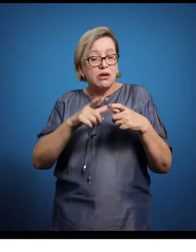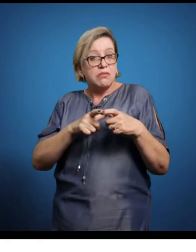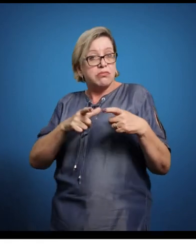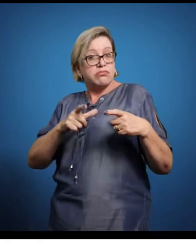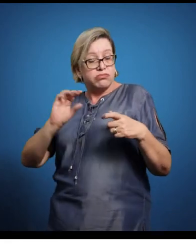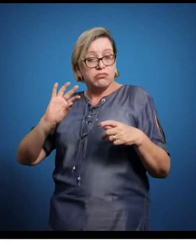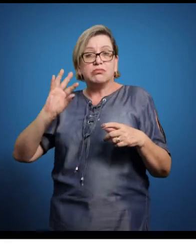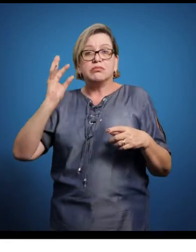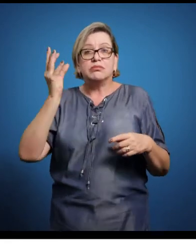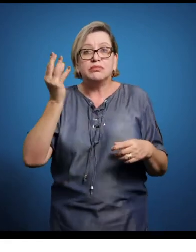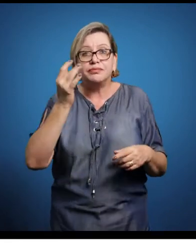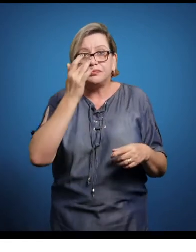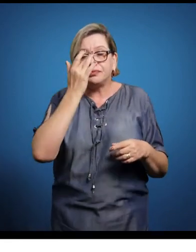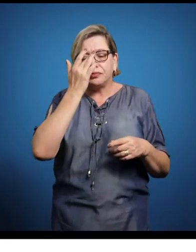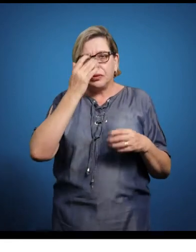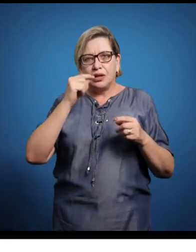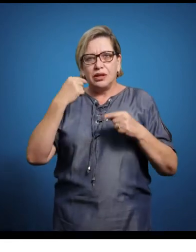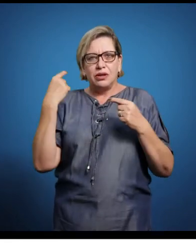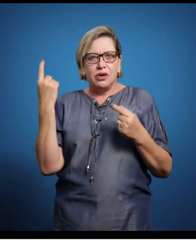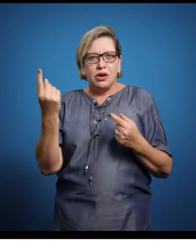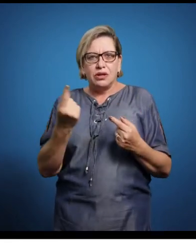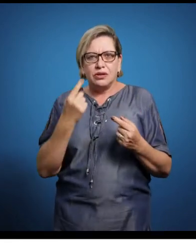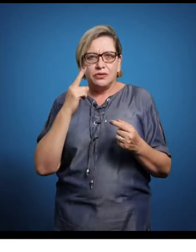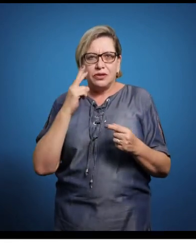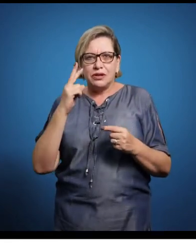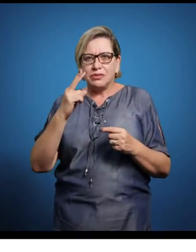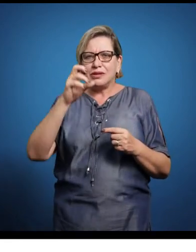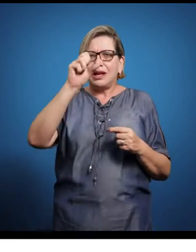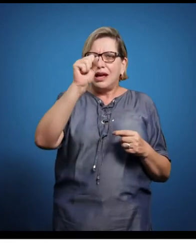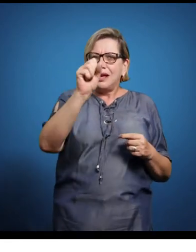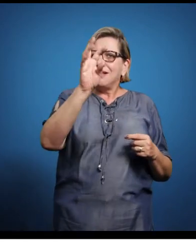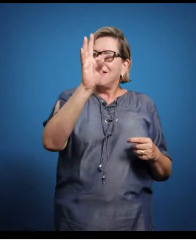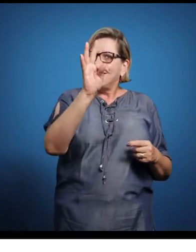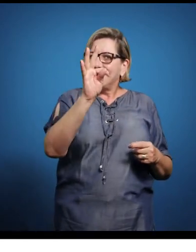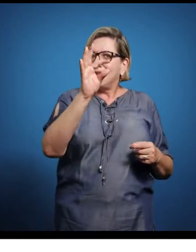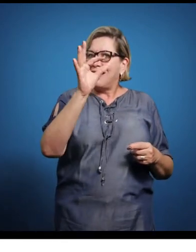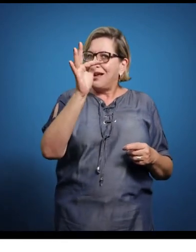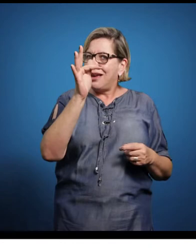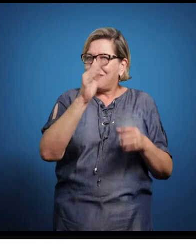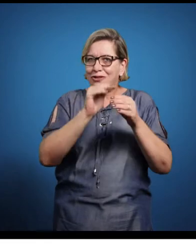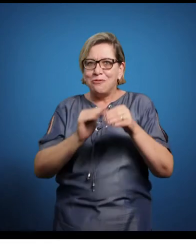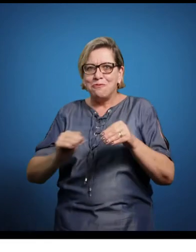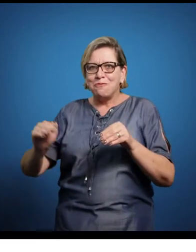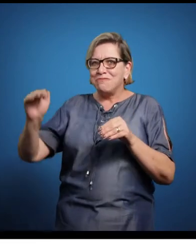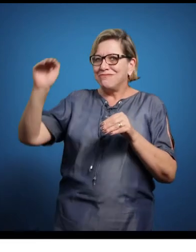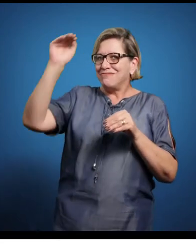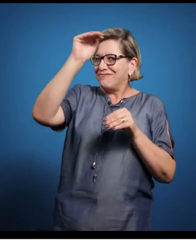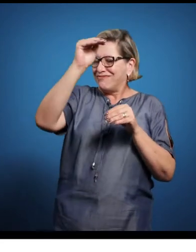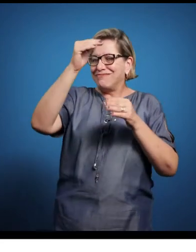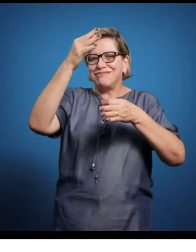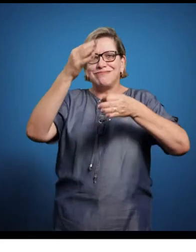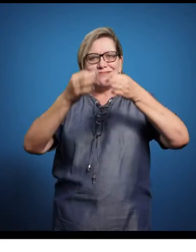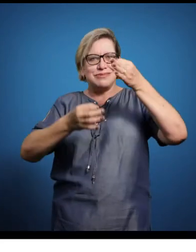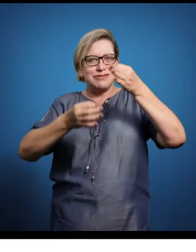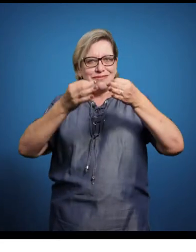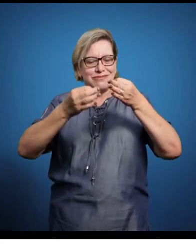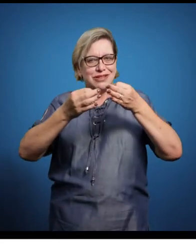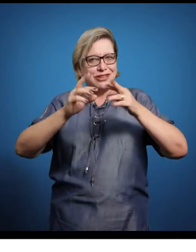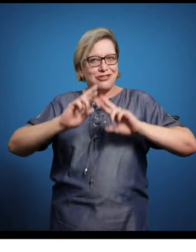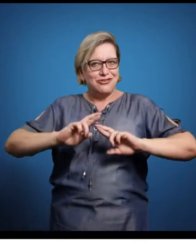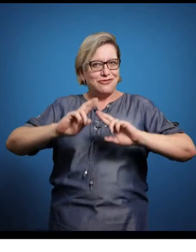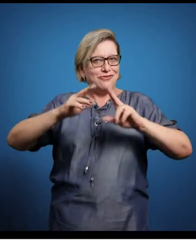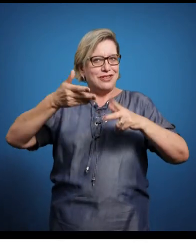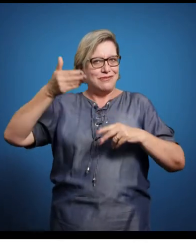né tanto que a gente vê um papel hoje do stf muito acima de um papel já desempenhado por essa